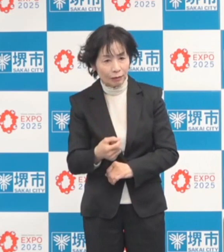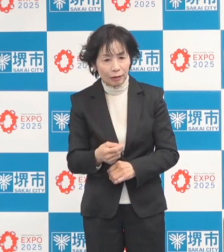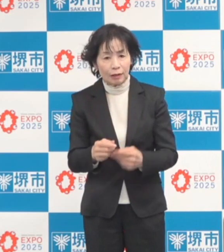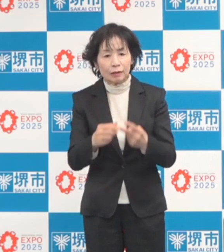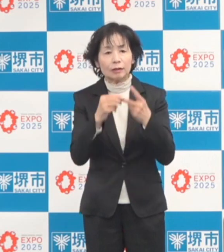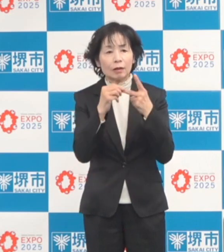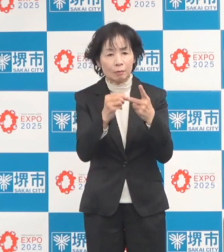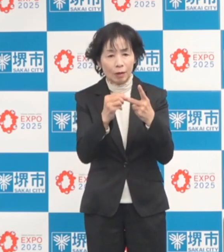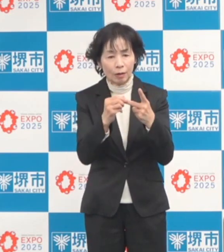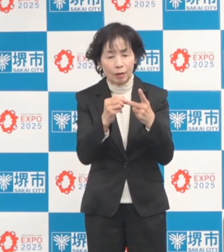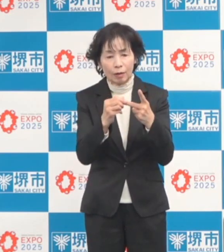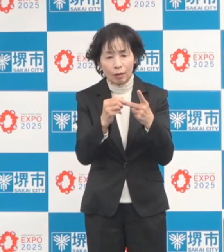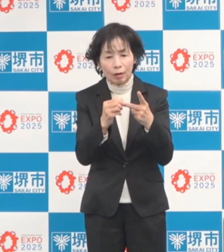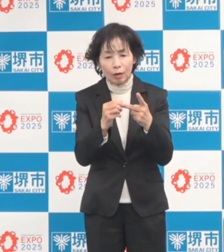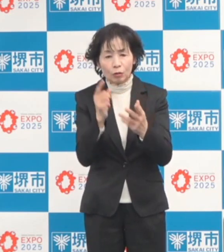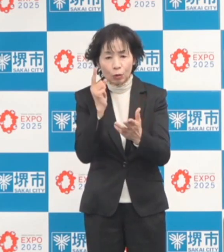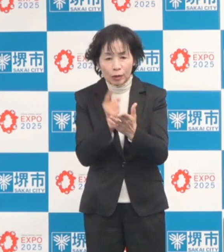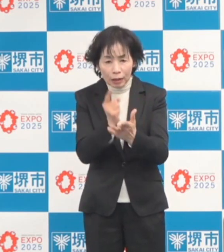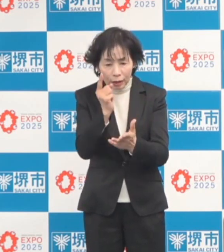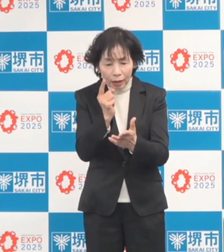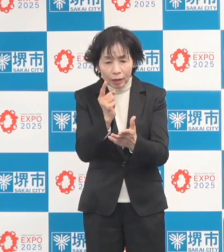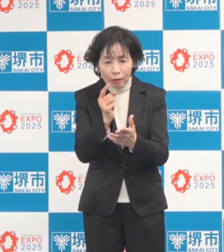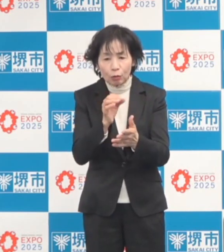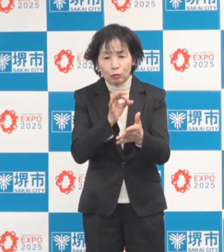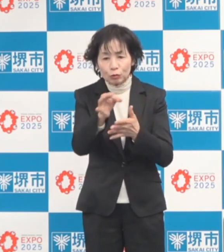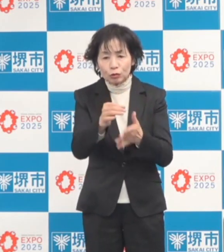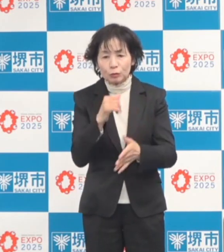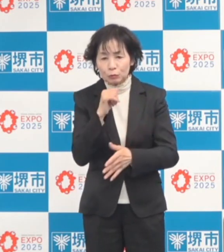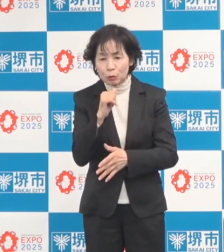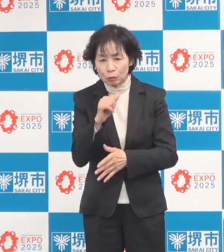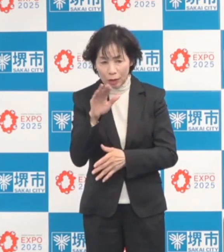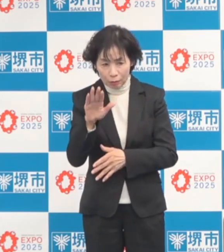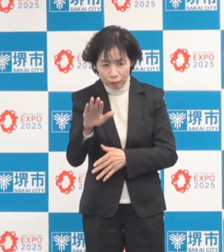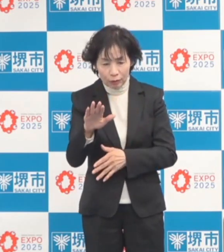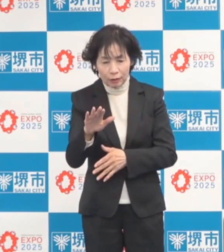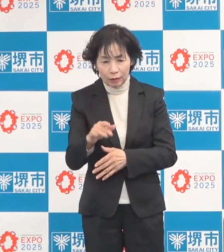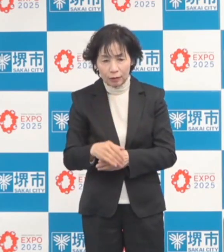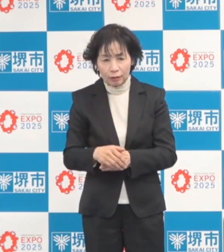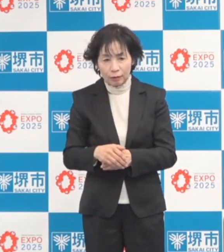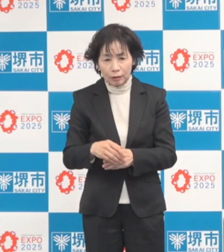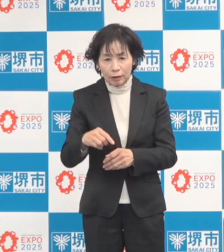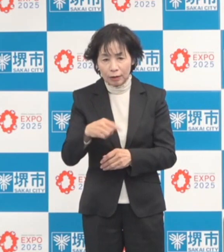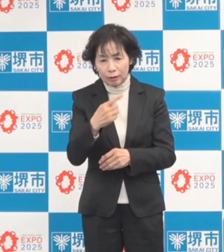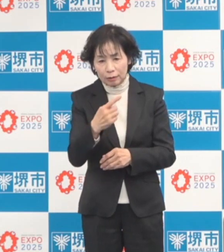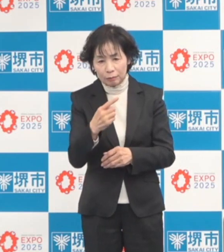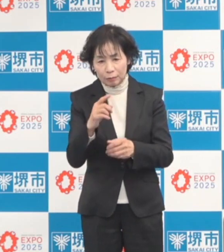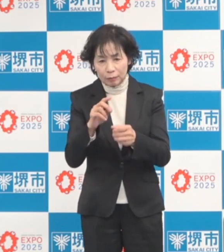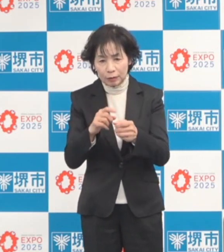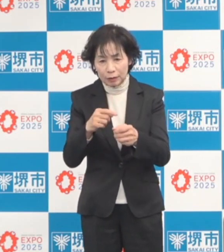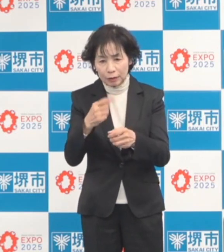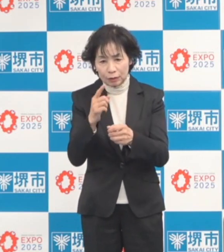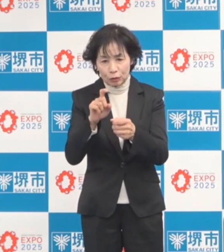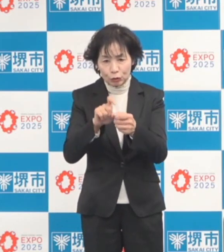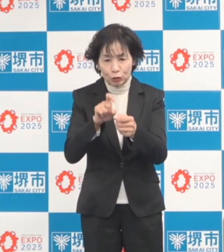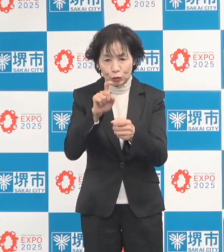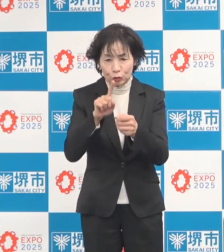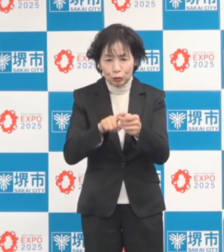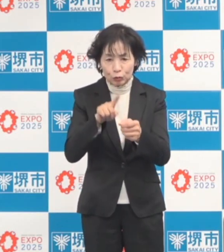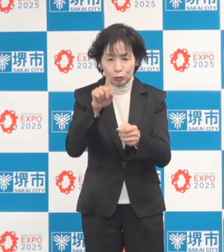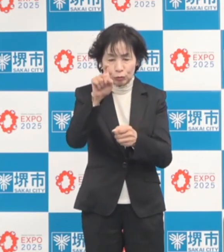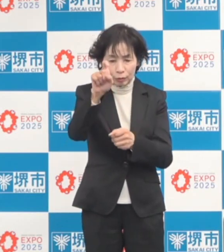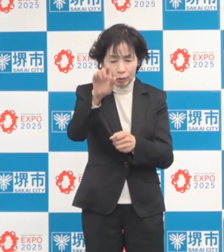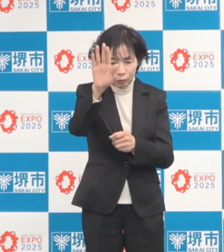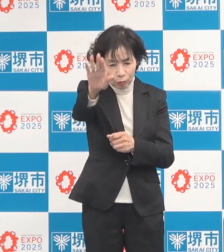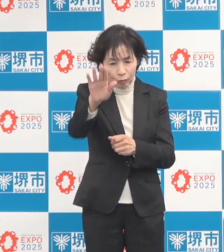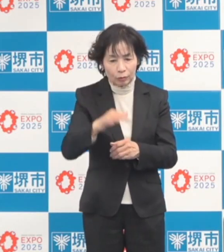としては、それだけの収支不足があっても、102億円10年後に残るという、1